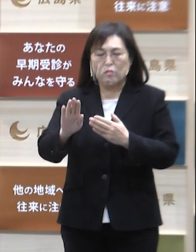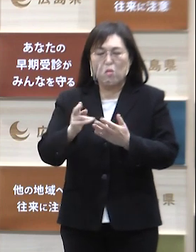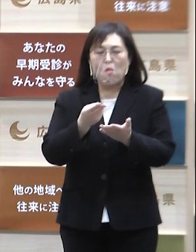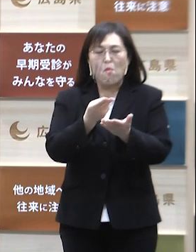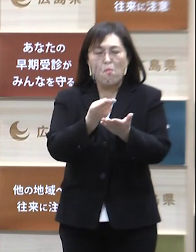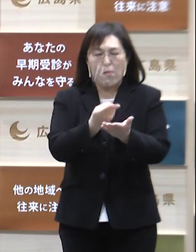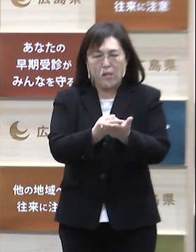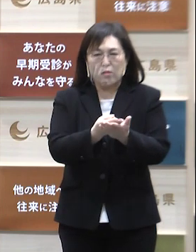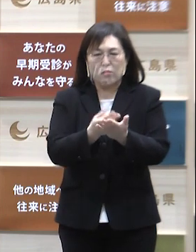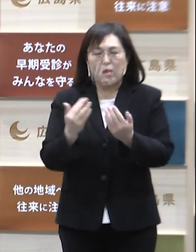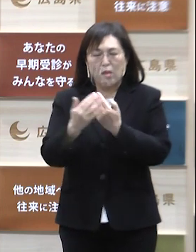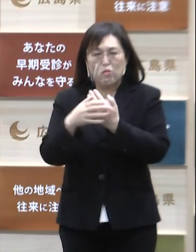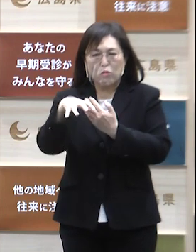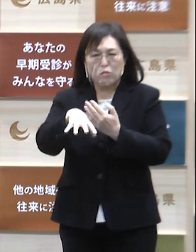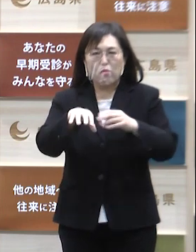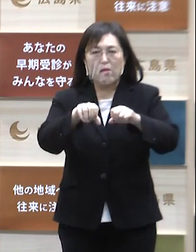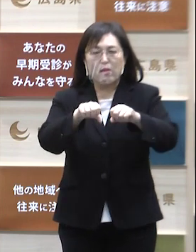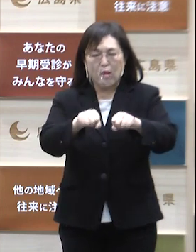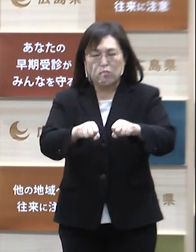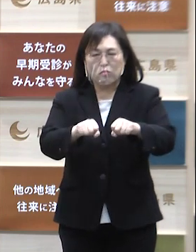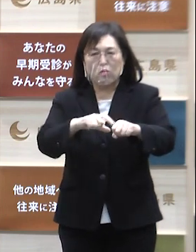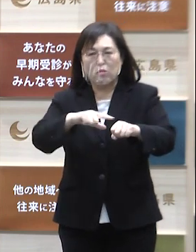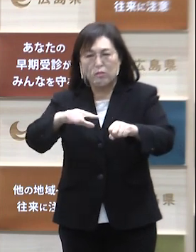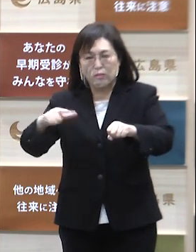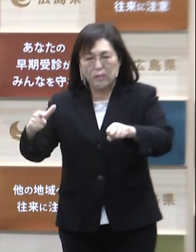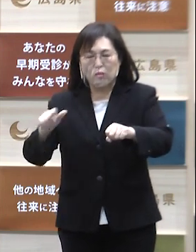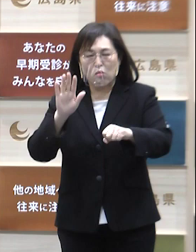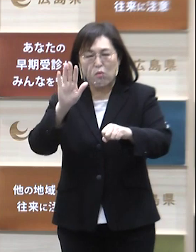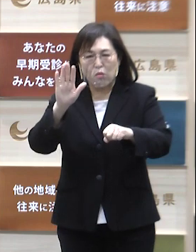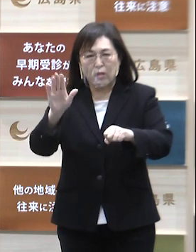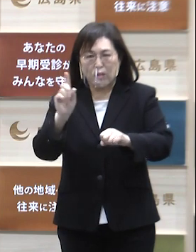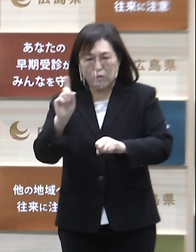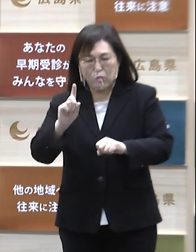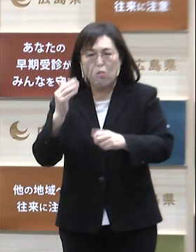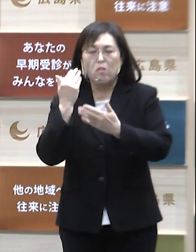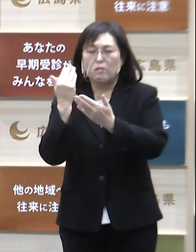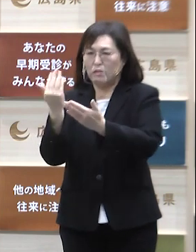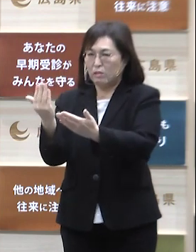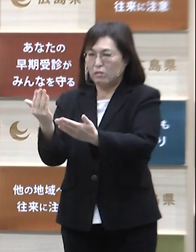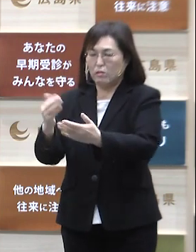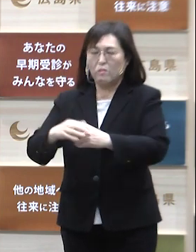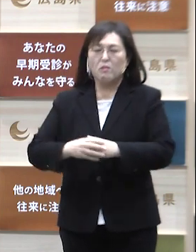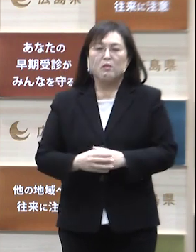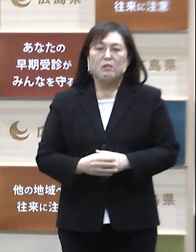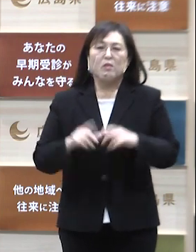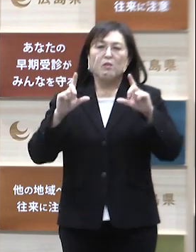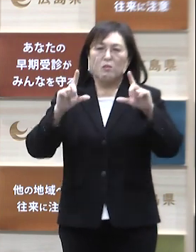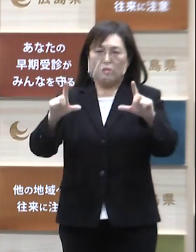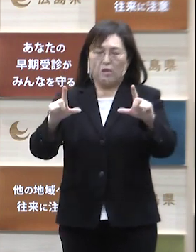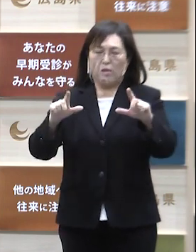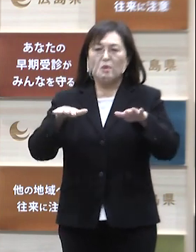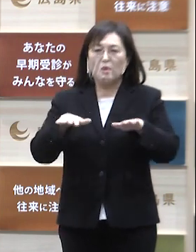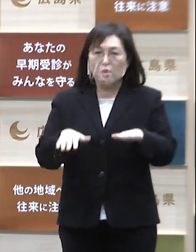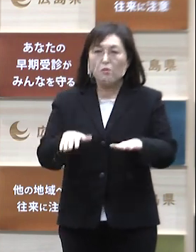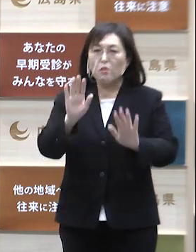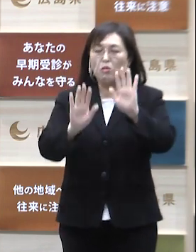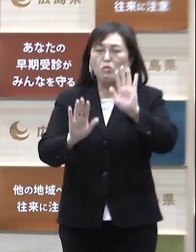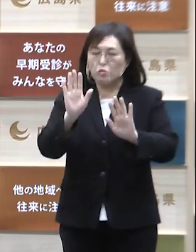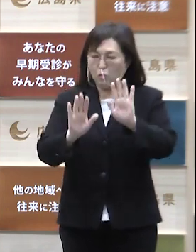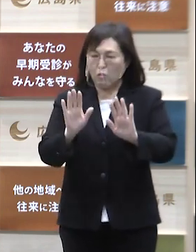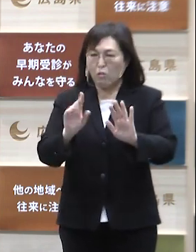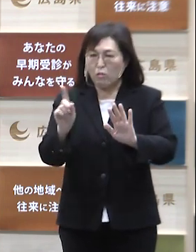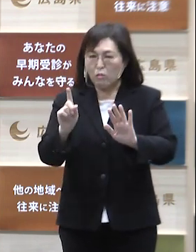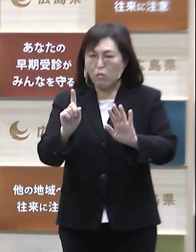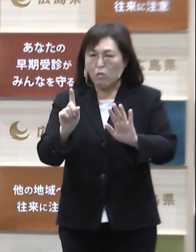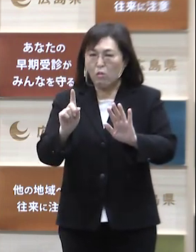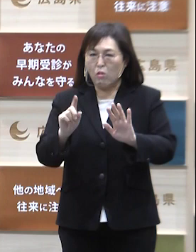ど、これからの対応について伺います。 はい、現在の感染状況ですけれども、12月